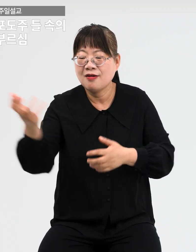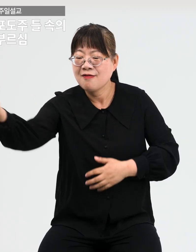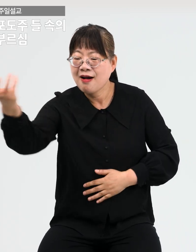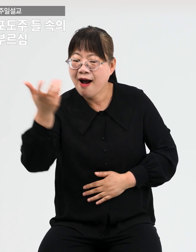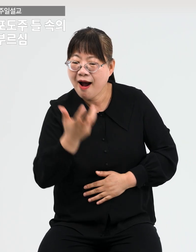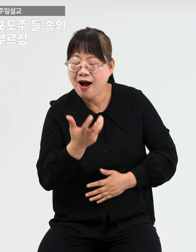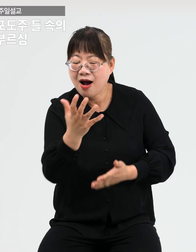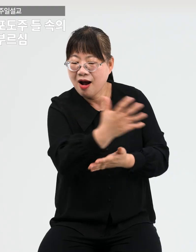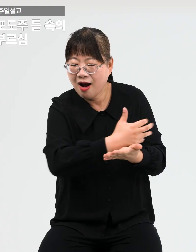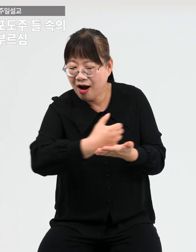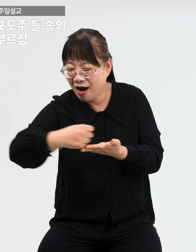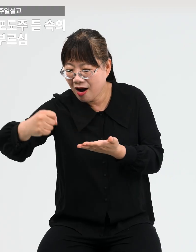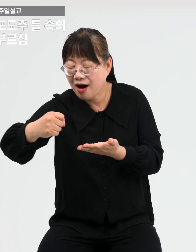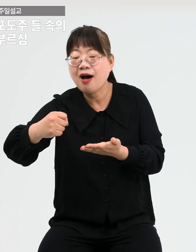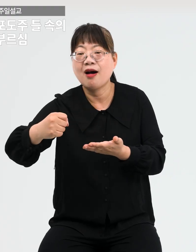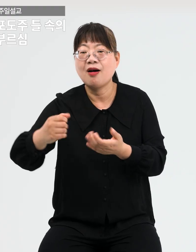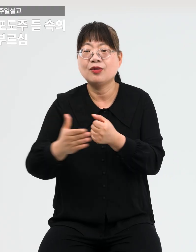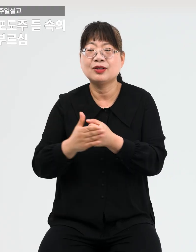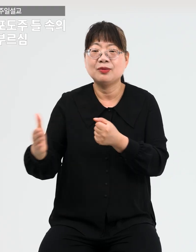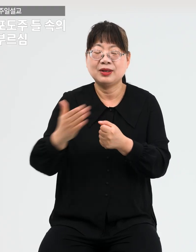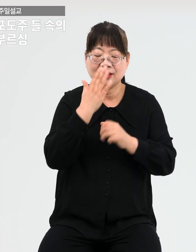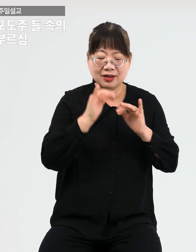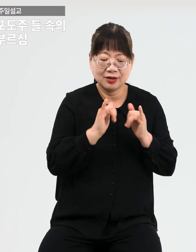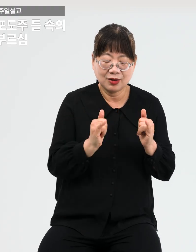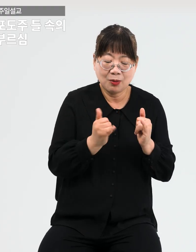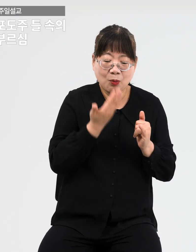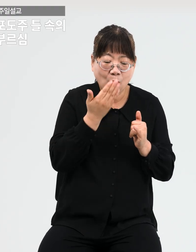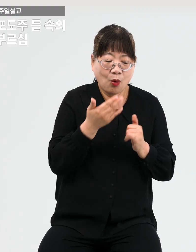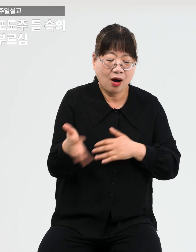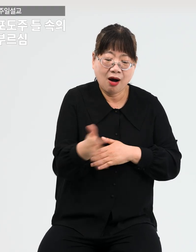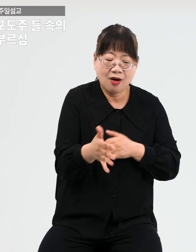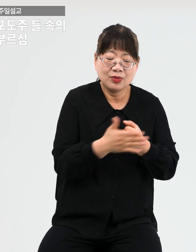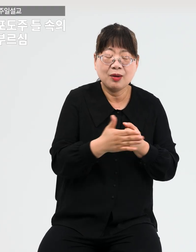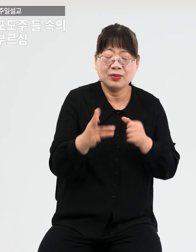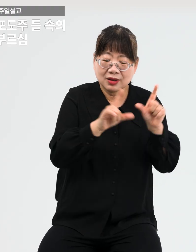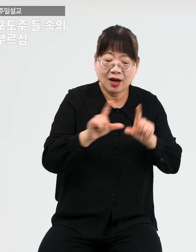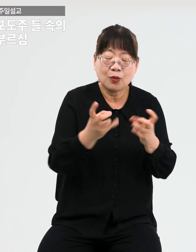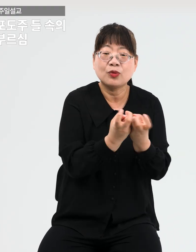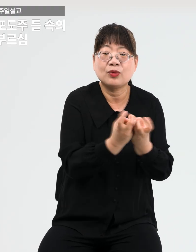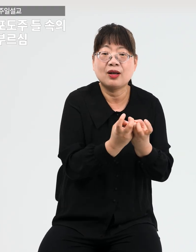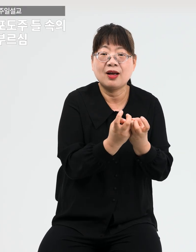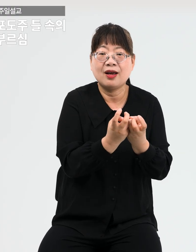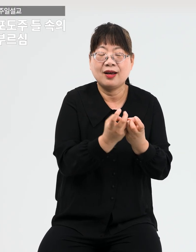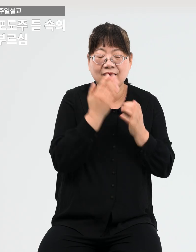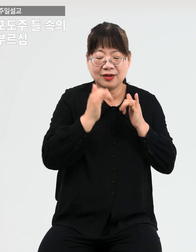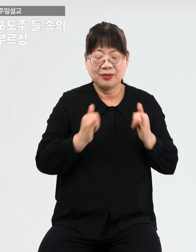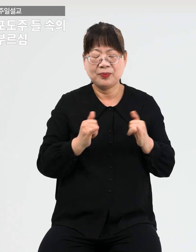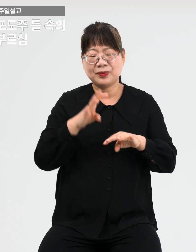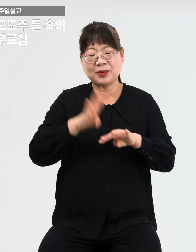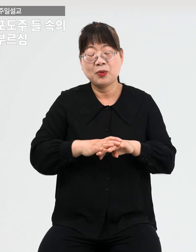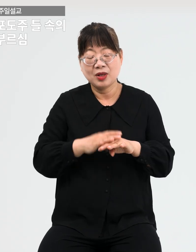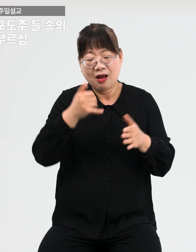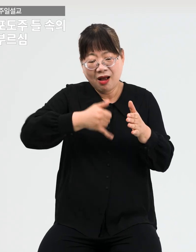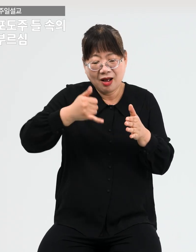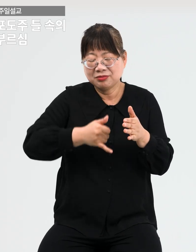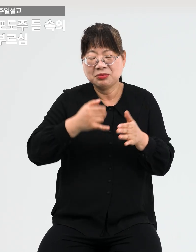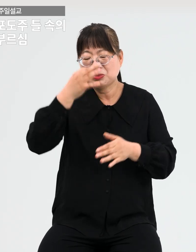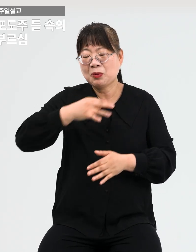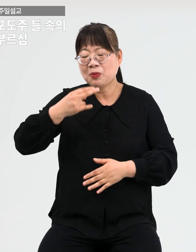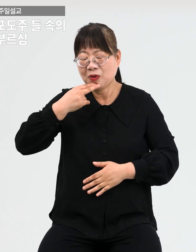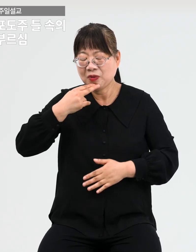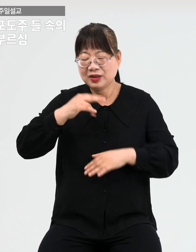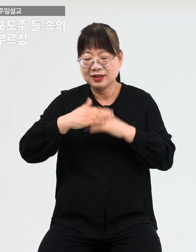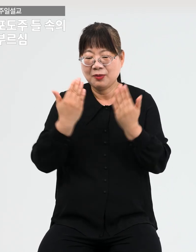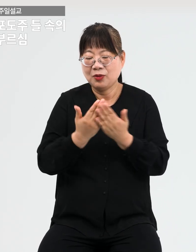걷어갑니다. 왜 살 수가 있겠어요? 그러니까 아유, 농사 지어봐야 아무 소용없다. 산으로